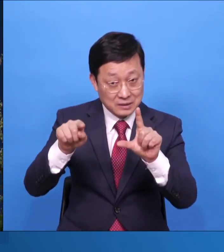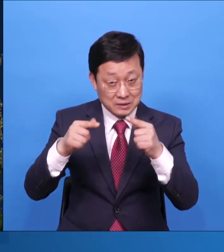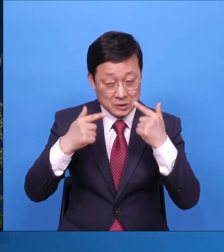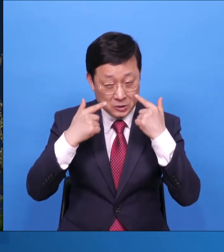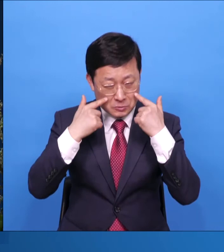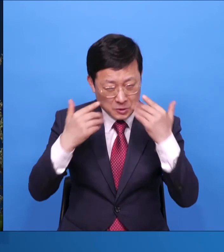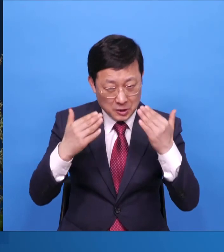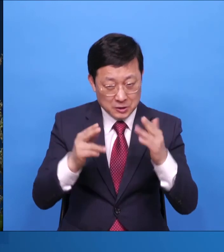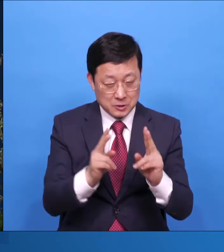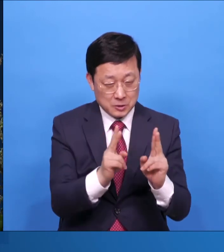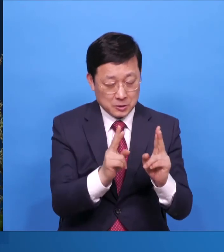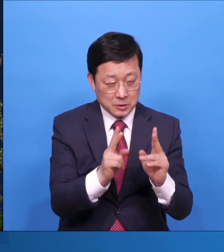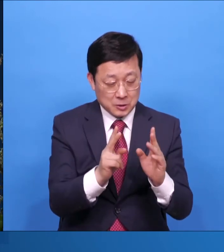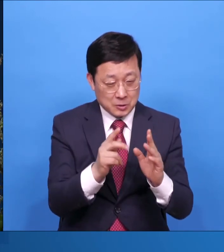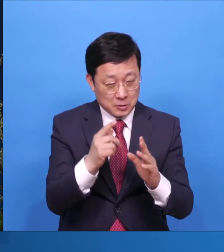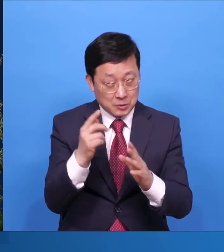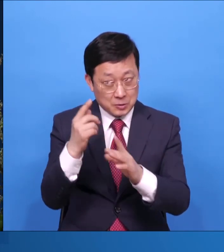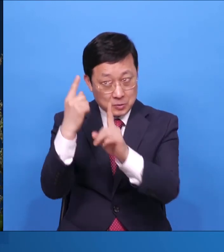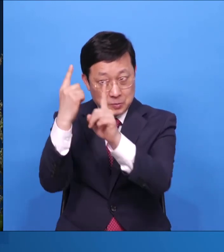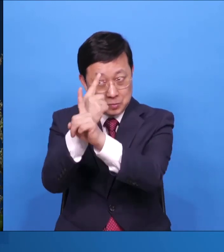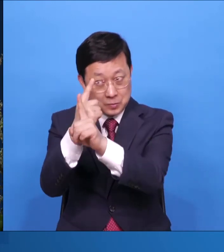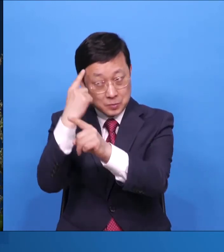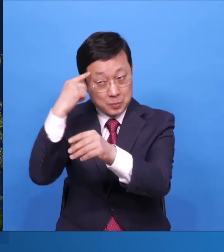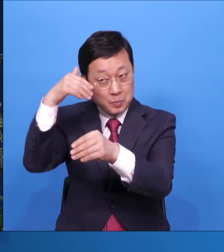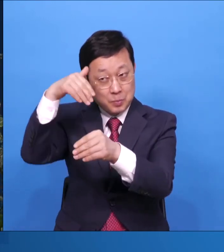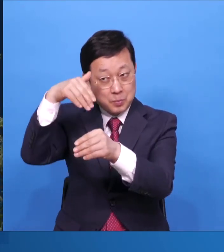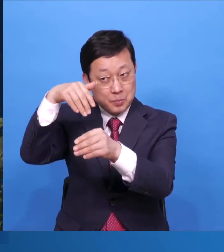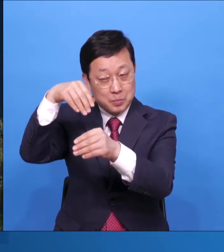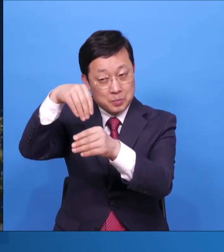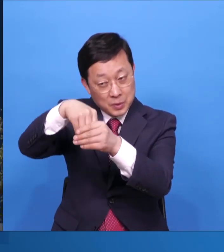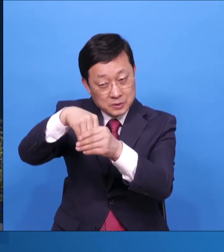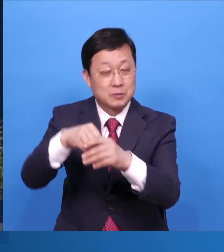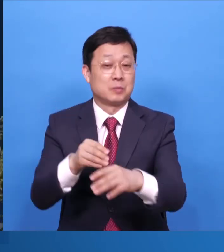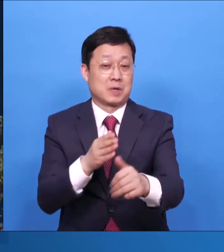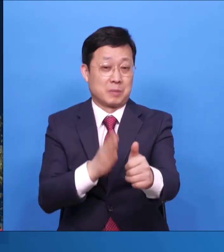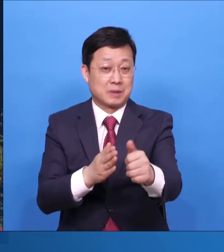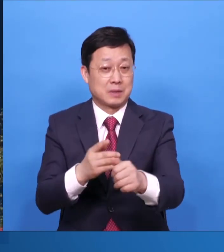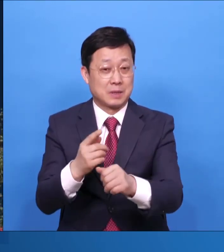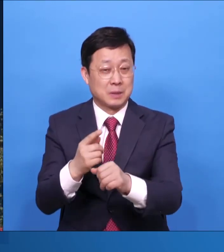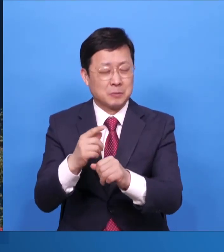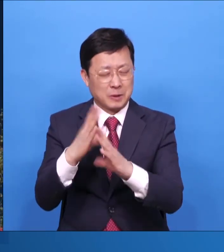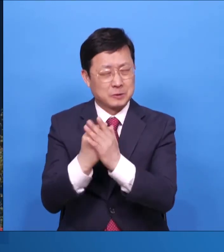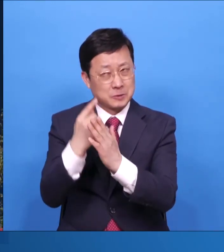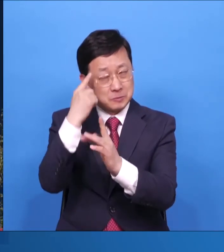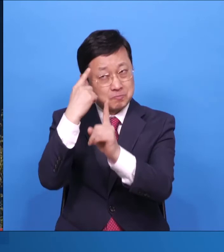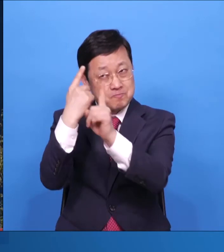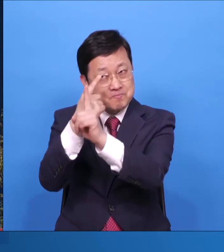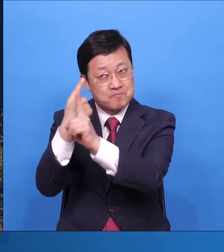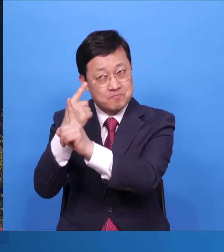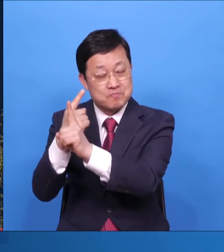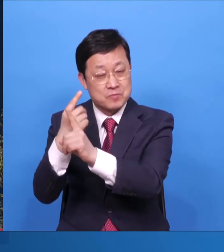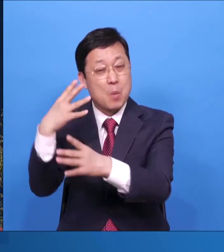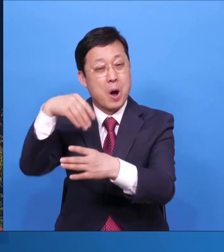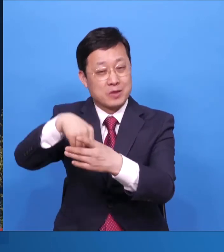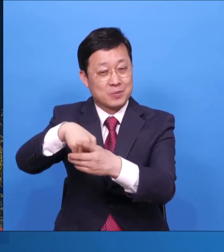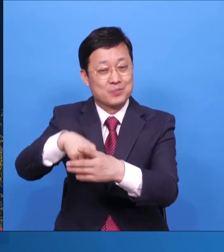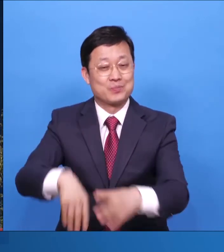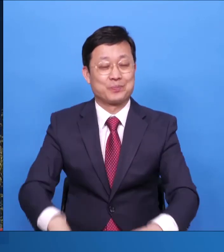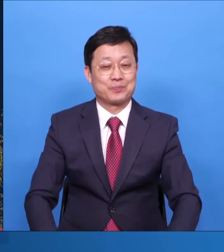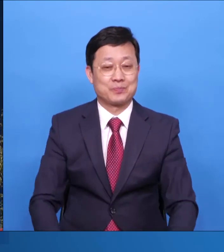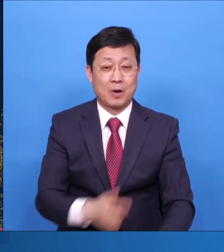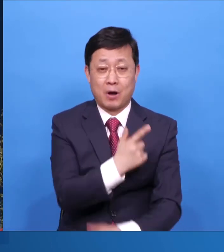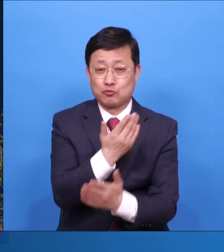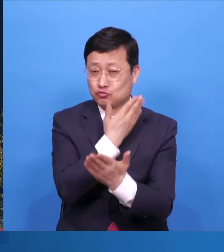편집하세요. Por eso, de manera concreta, tienen que editar el estado espiritual en sus vidas. 이게